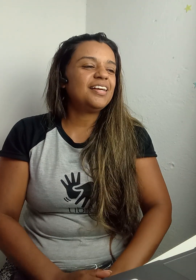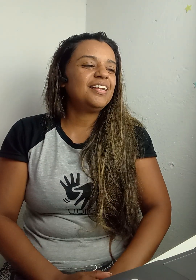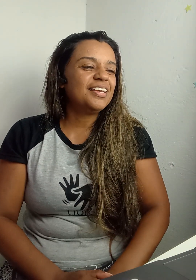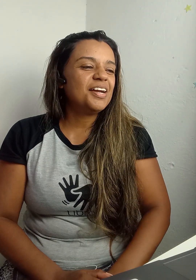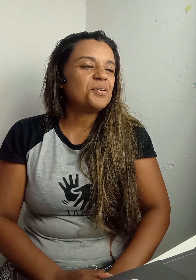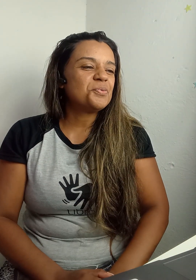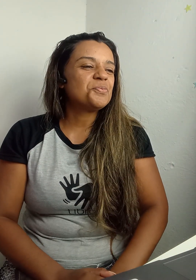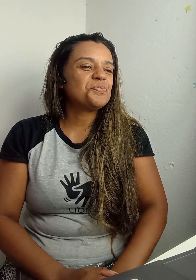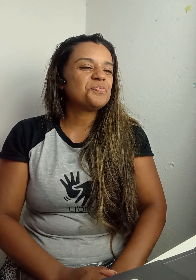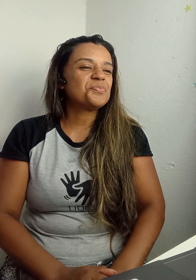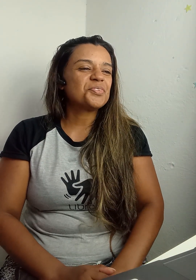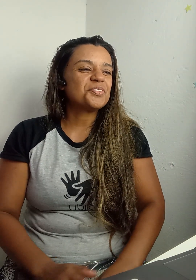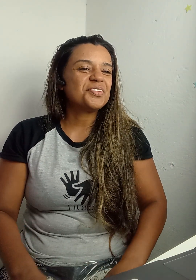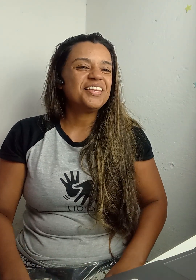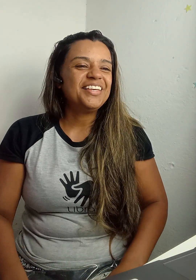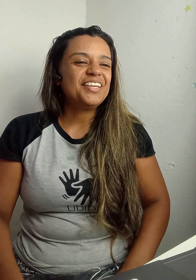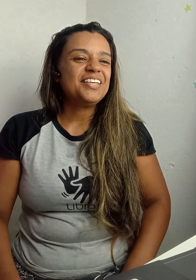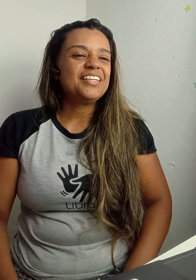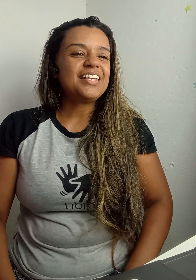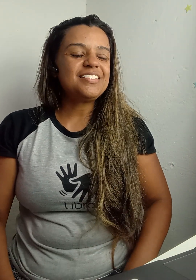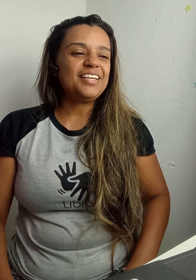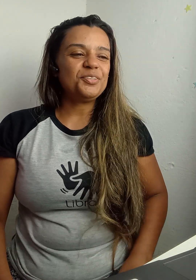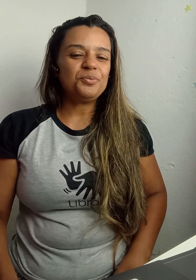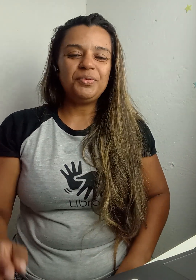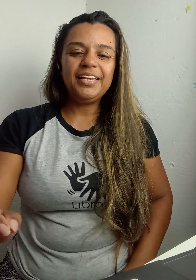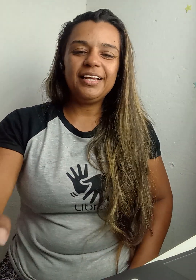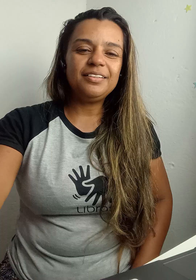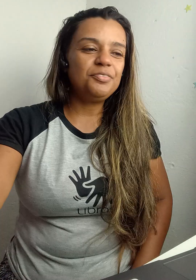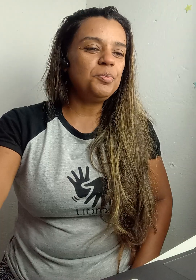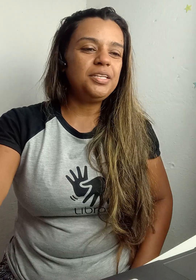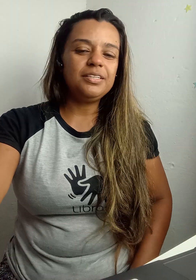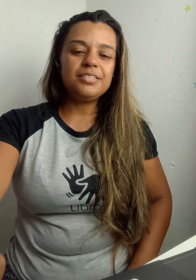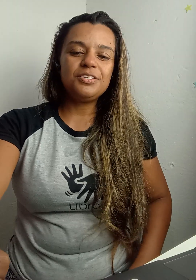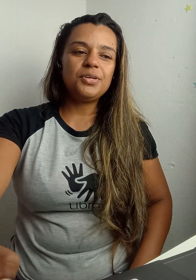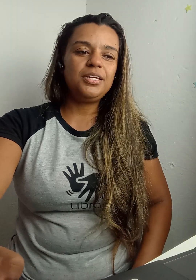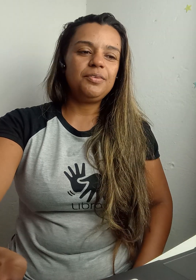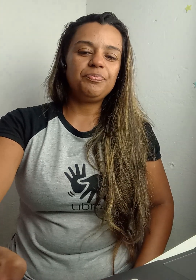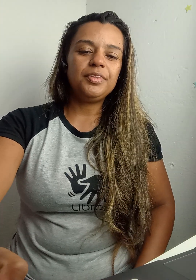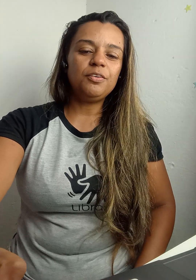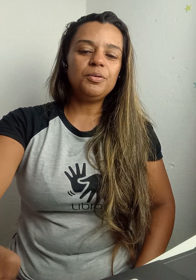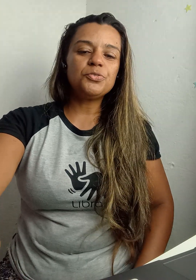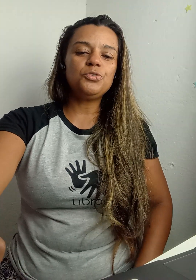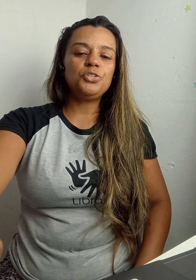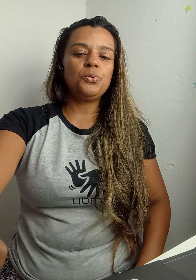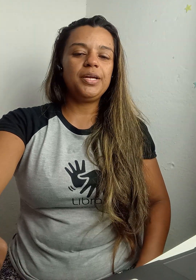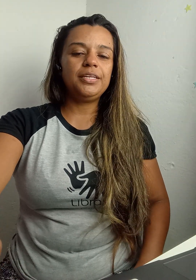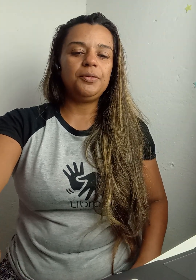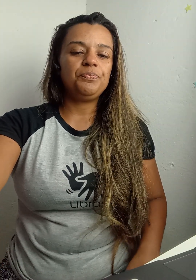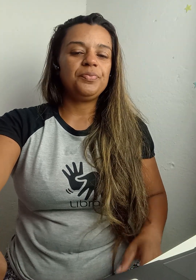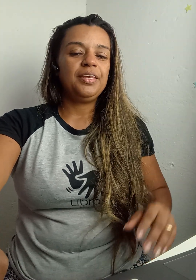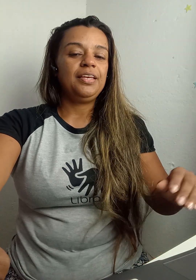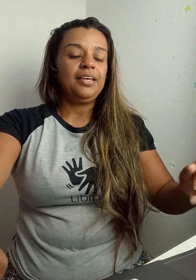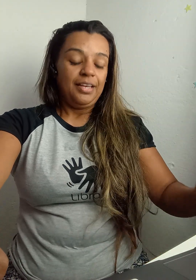Ah, legal. Tá certo. Obrigada, viu, meninas? É isso aí. Então vamos continuar aqui.